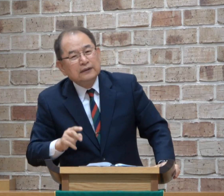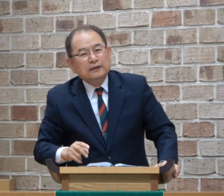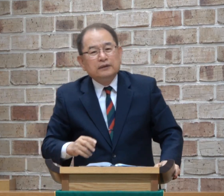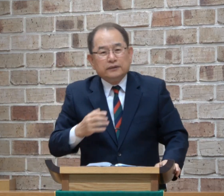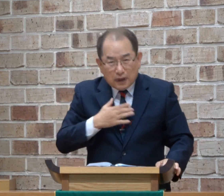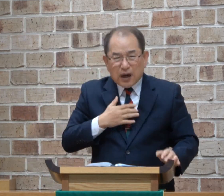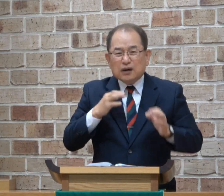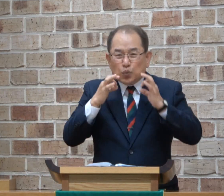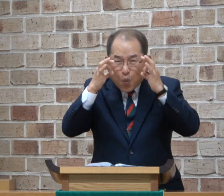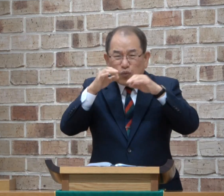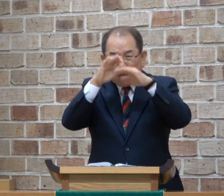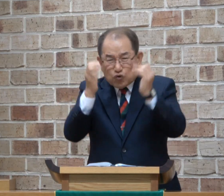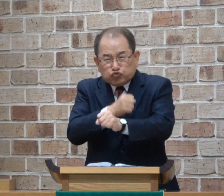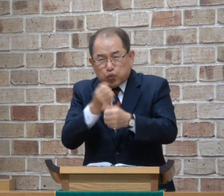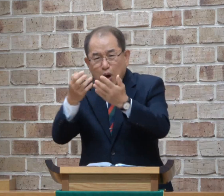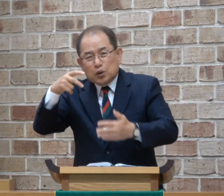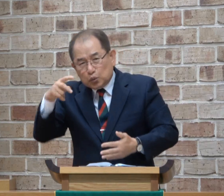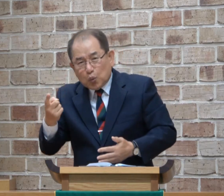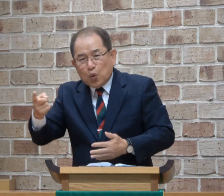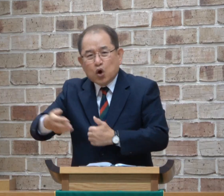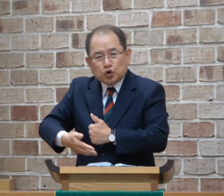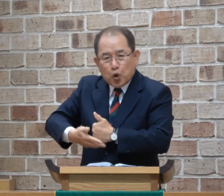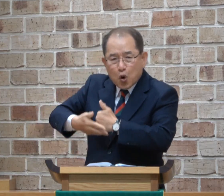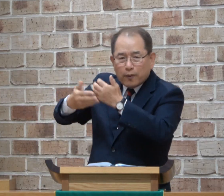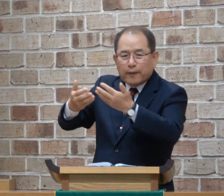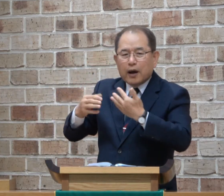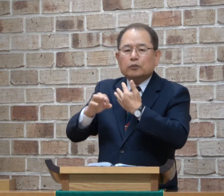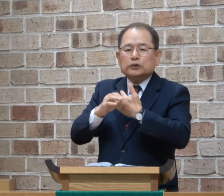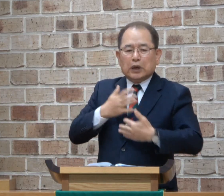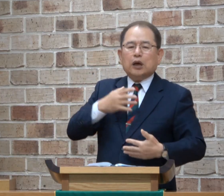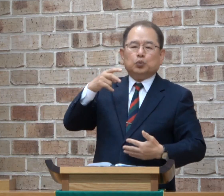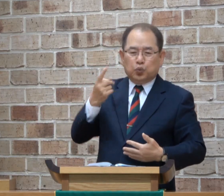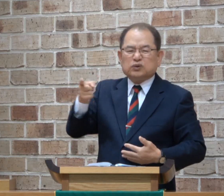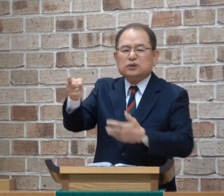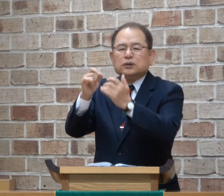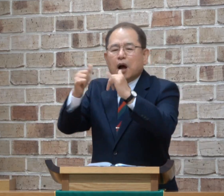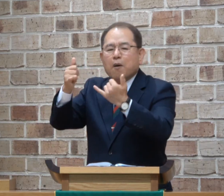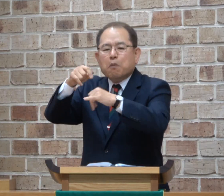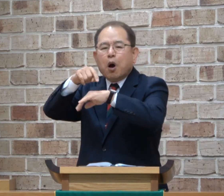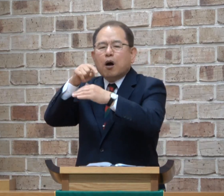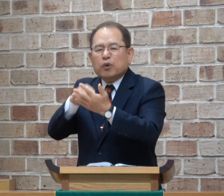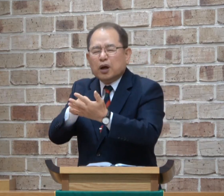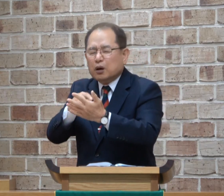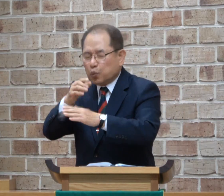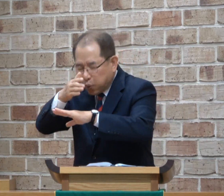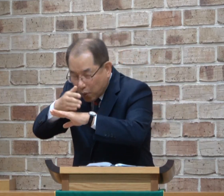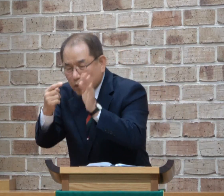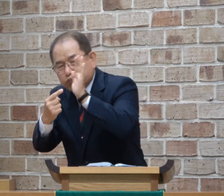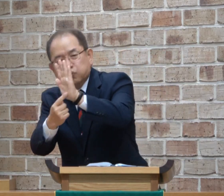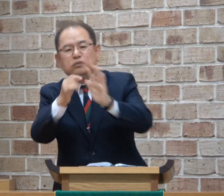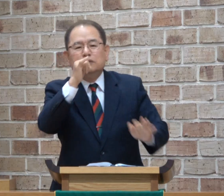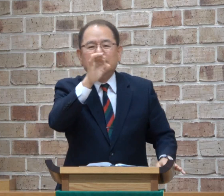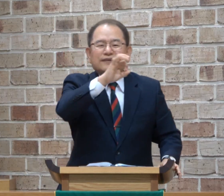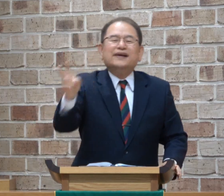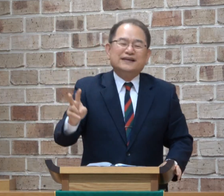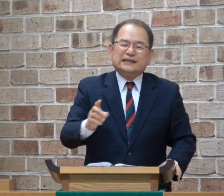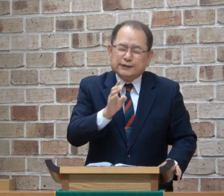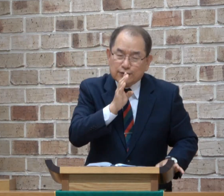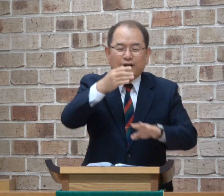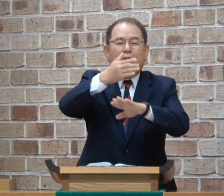내가 노력하고 수고해도 그 섬김을 받을 때 그 마음을 꼭 표현해야 합니다. 그런 사람이 감사하는